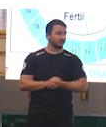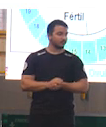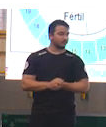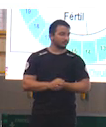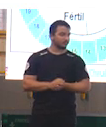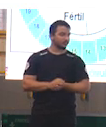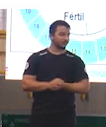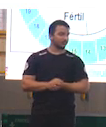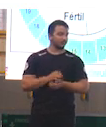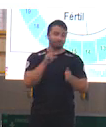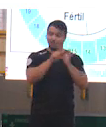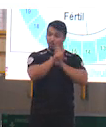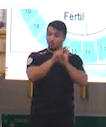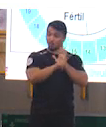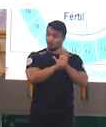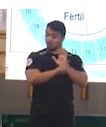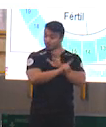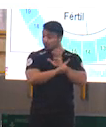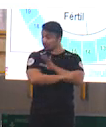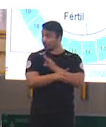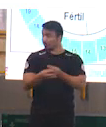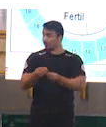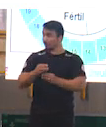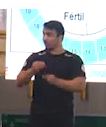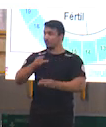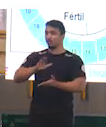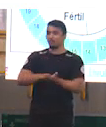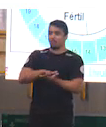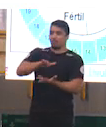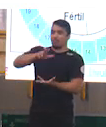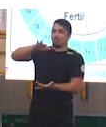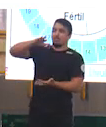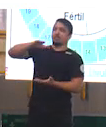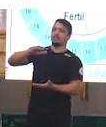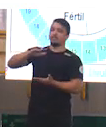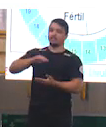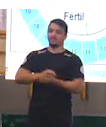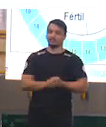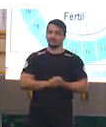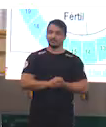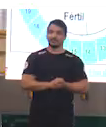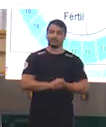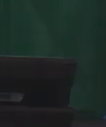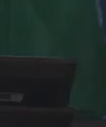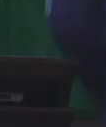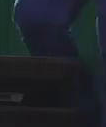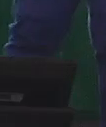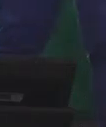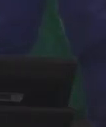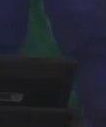Meu Deus, vou ter que fazer um programa, mais você, só para isso.